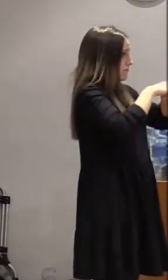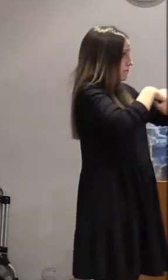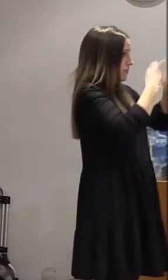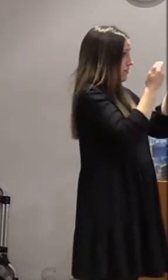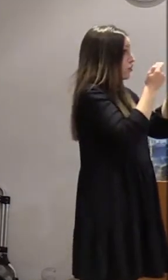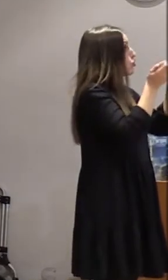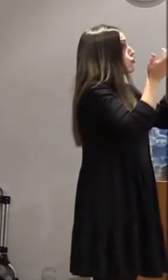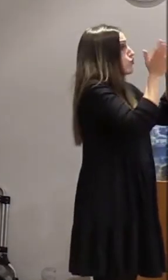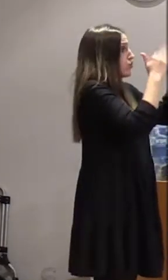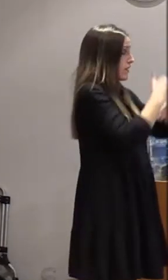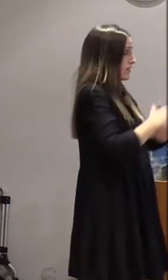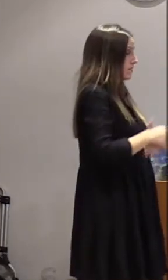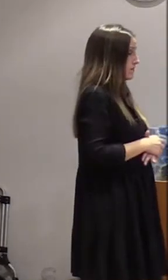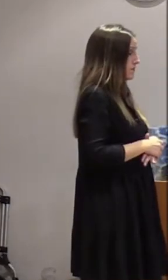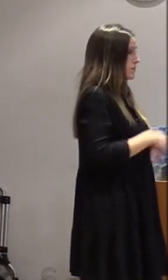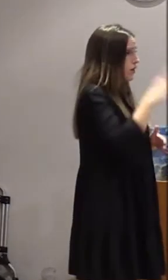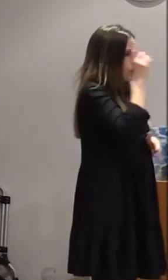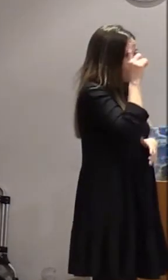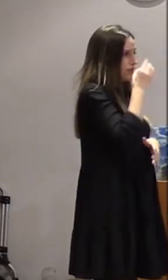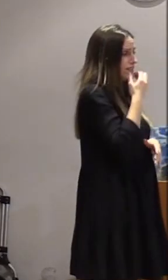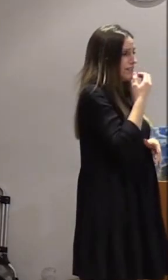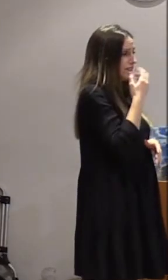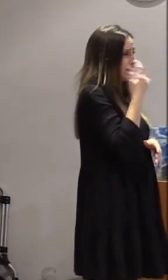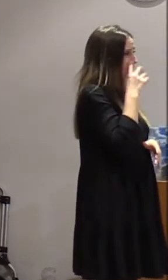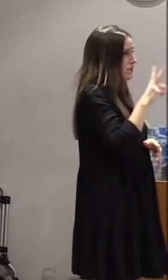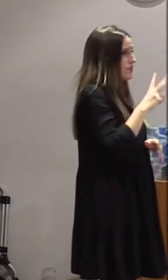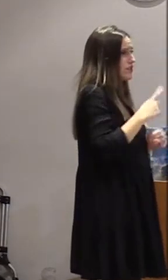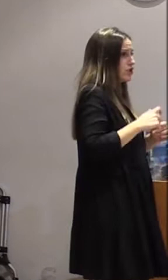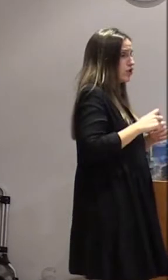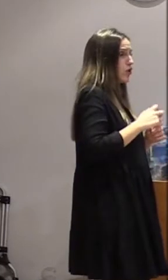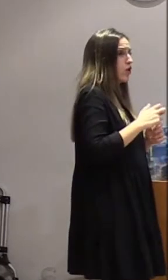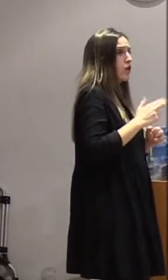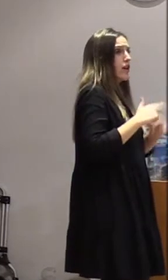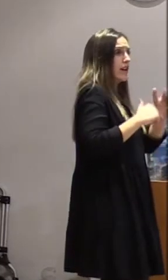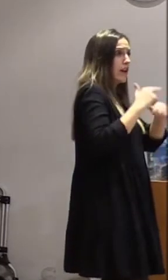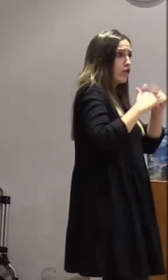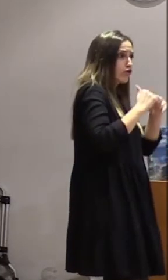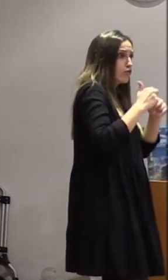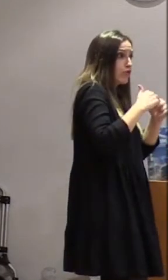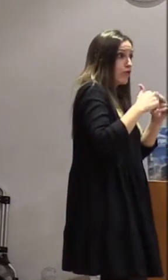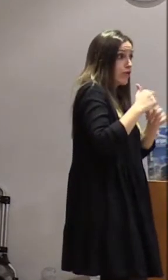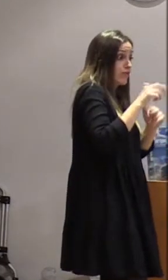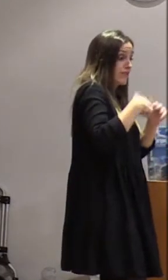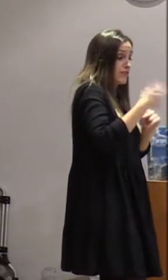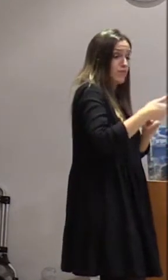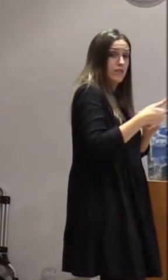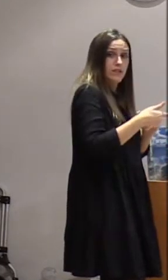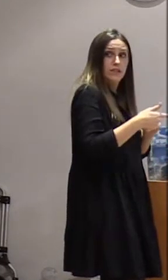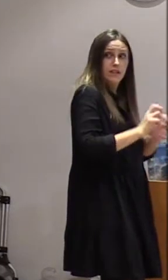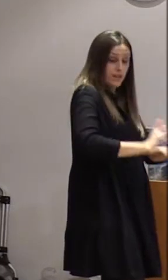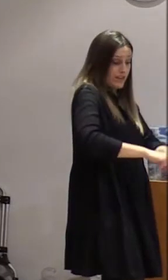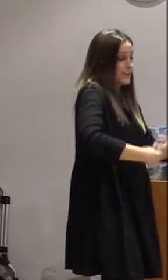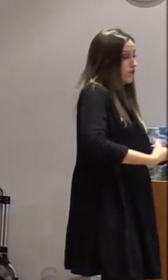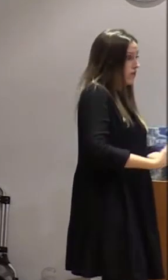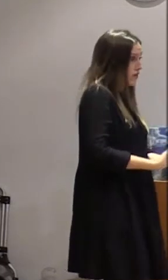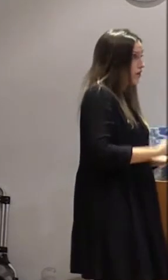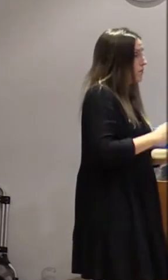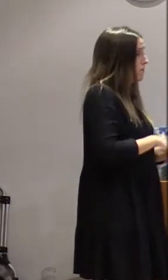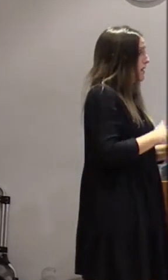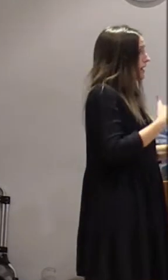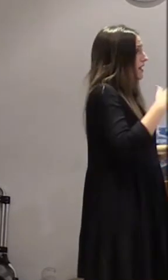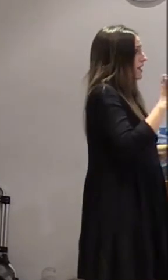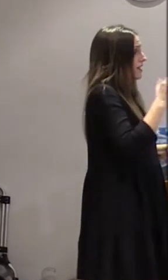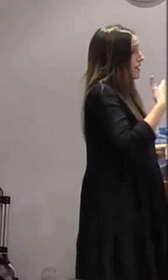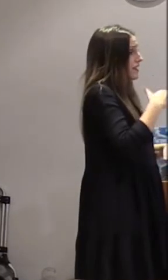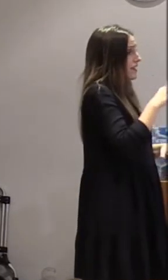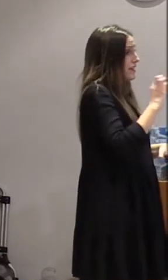hay. No sé si habéis visto la restauración del puente actual de piedra en Zaragoza, pero vamos, para que el Ebro con sus